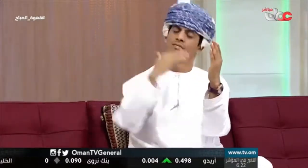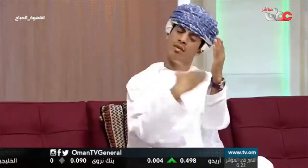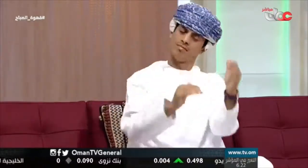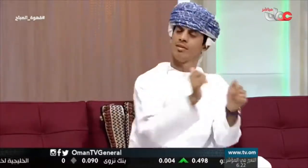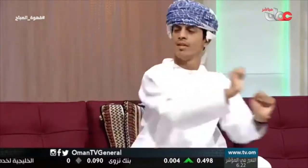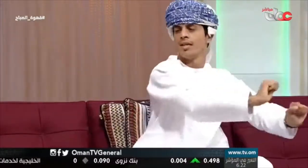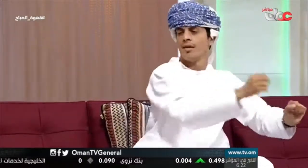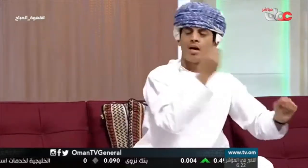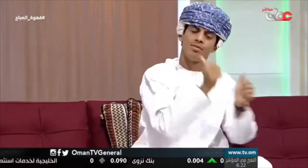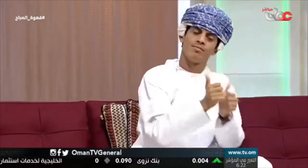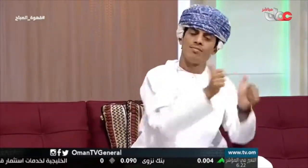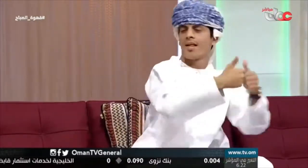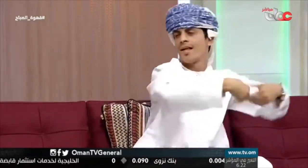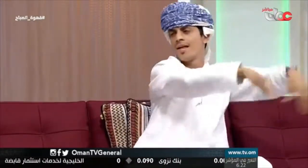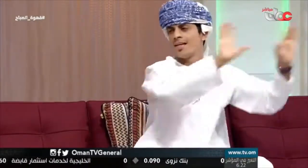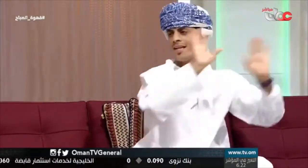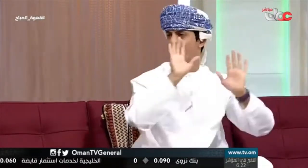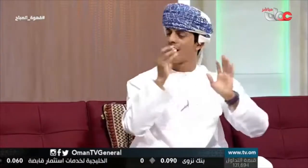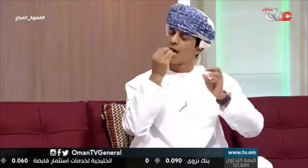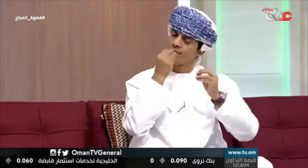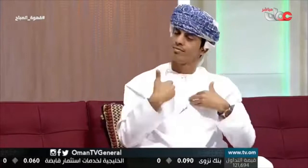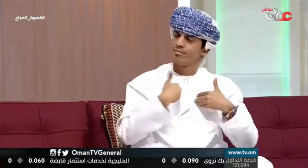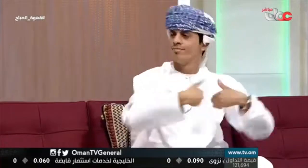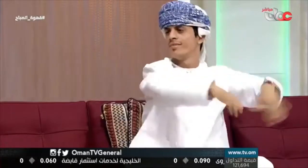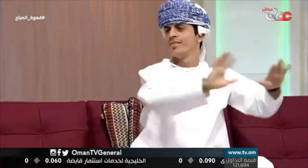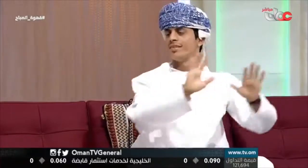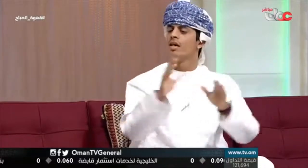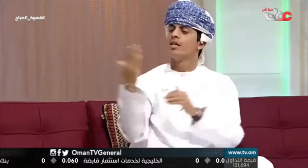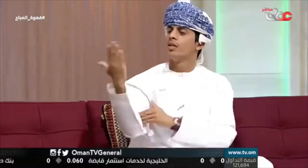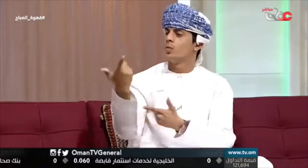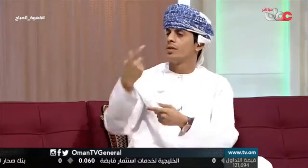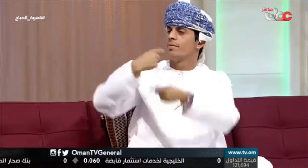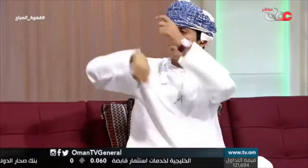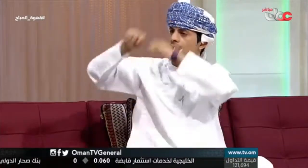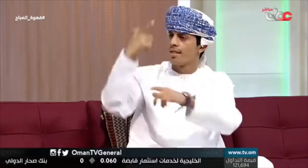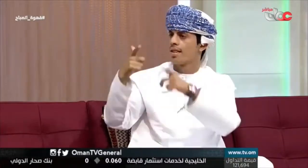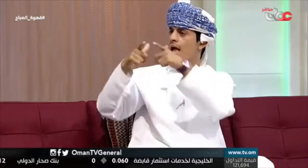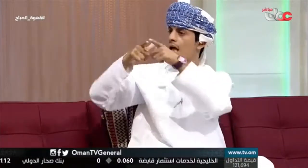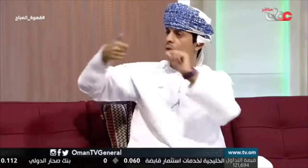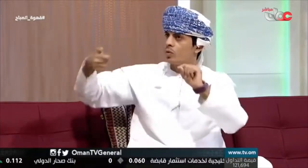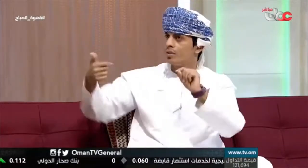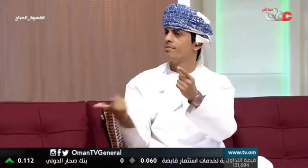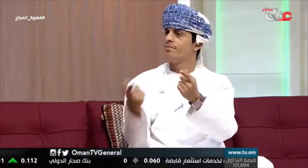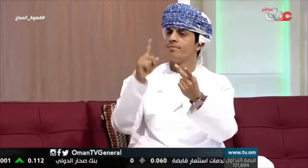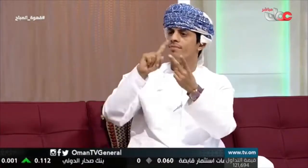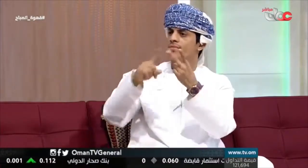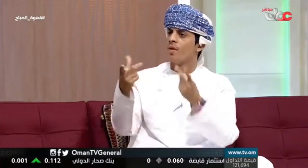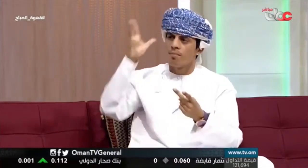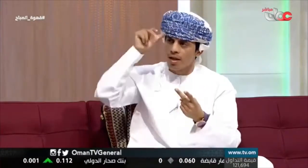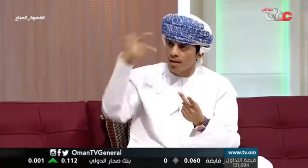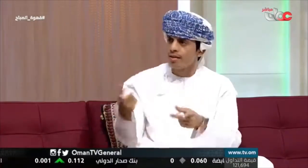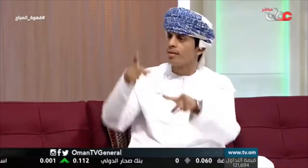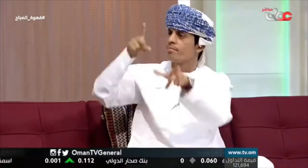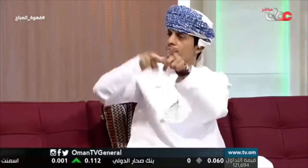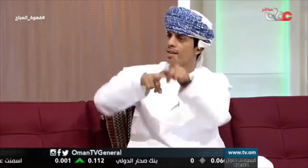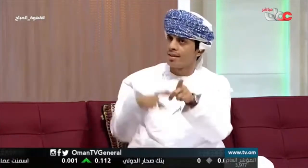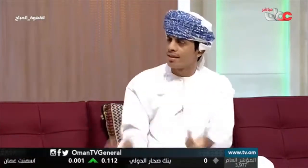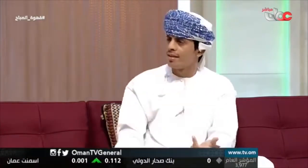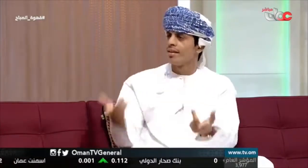الآخر أقوم ببيعه، وتجارة مهمة ومصدر رزق، وأيضا ولله الحمد أن يقوم عن طريق تسويقه في سواء في